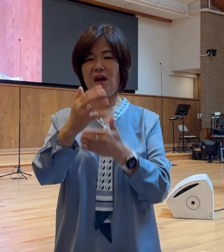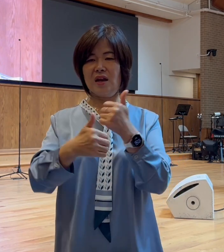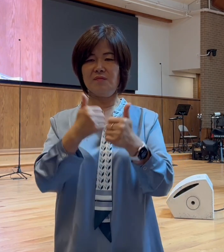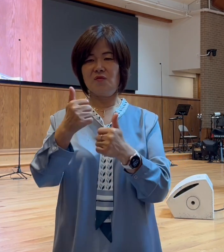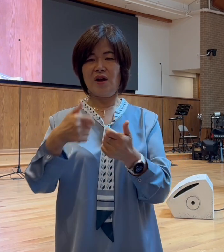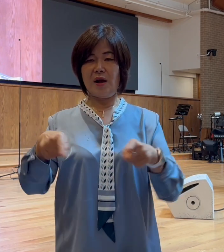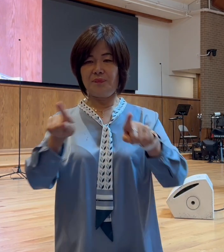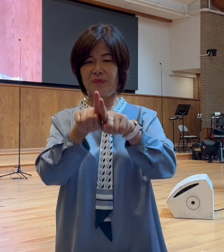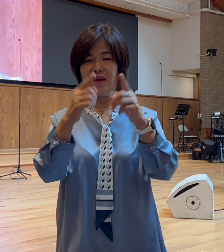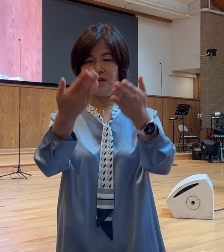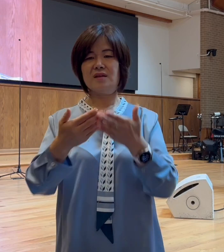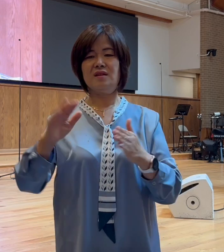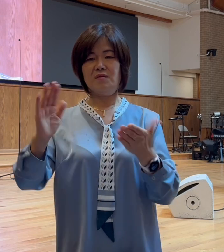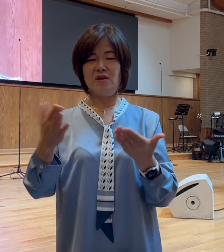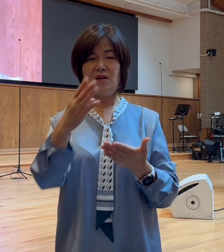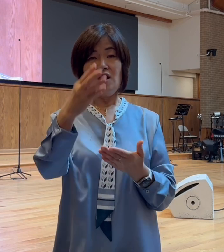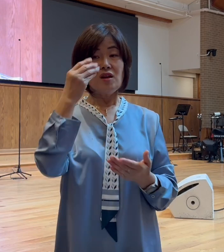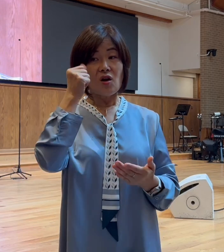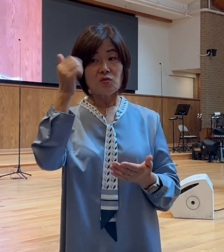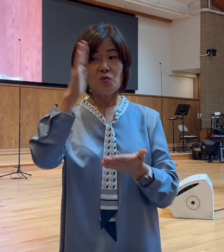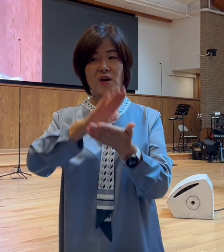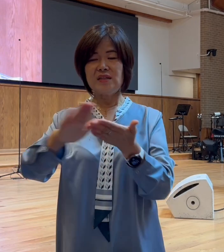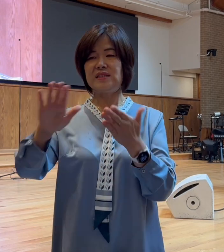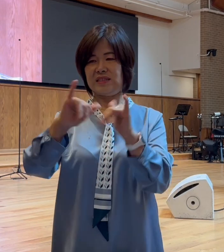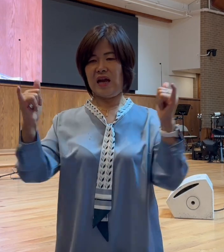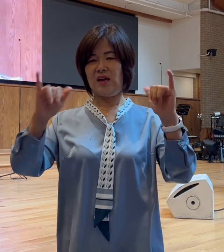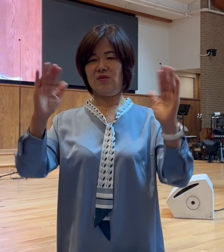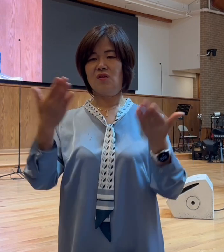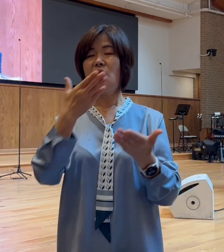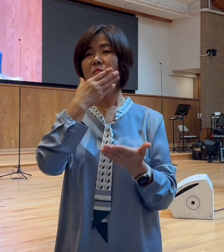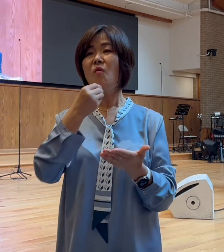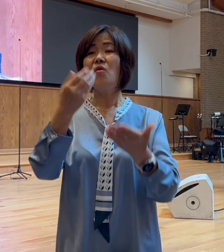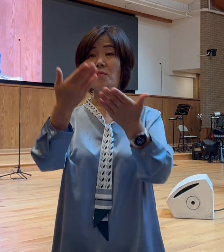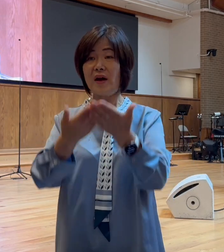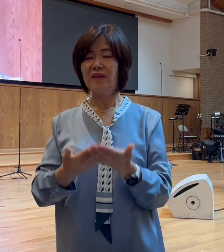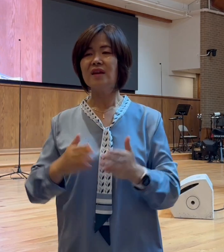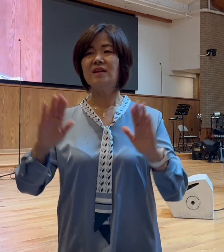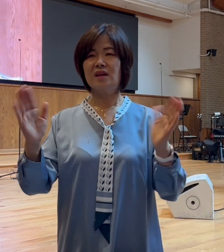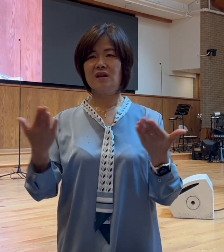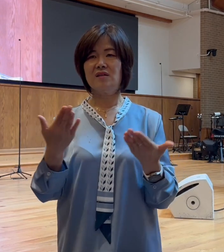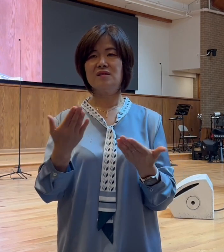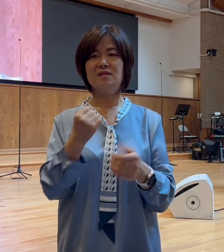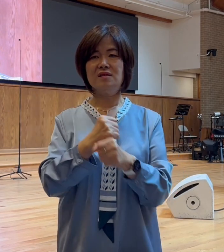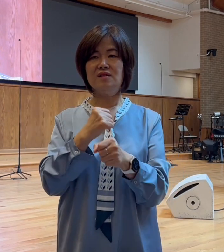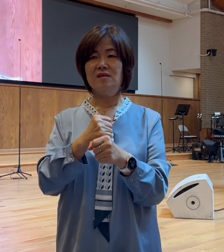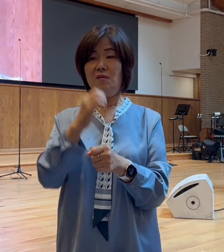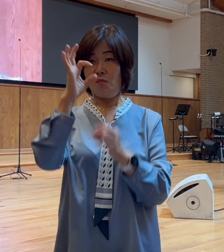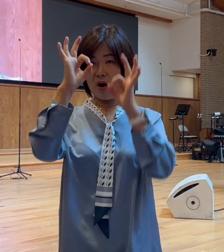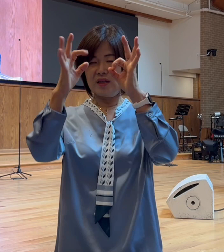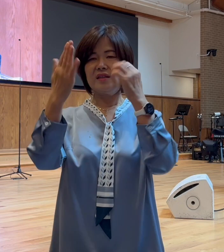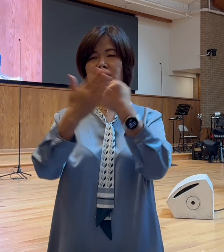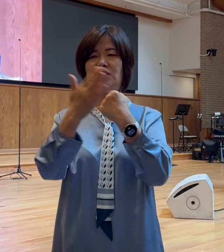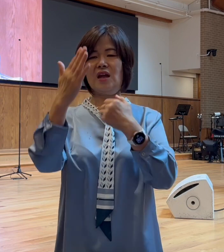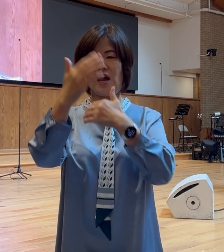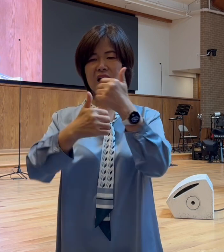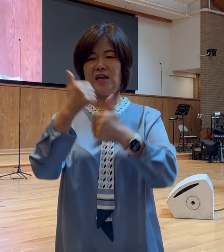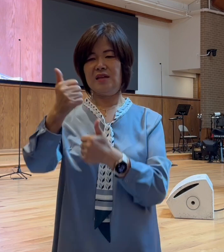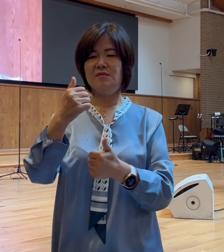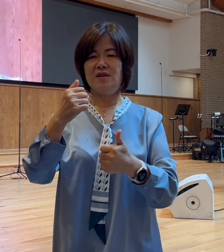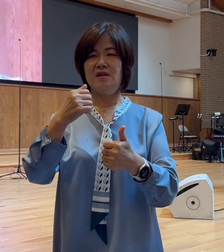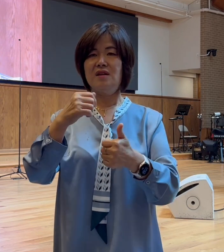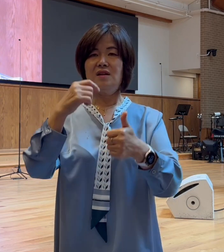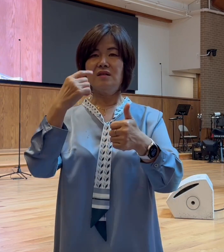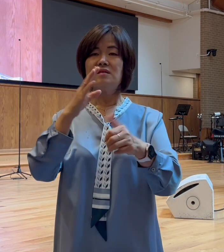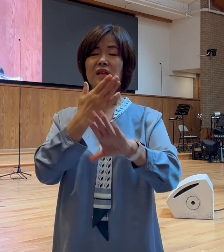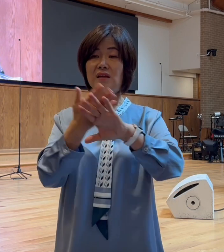요셉과 함께 하심으로 그가 형통한 자가 되어 복을 받는 것을 보디발이 보았기 때문에 하나님을 알렸다는